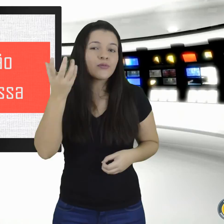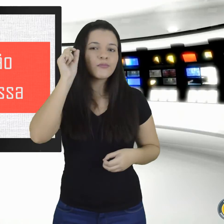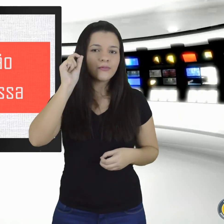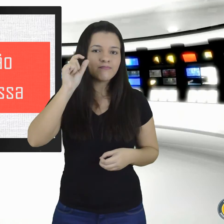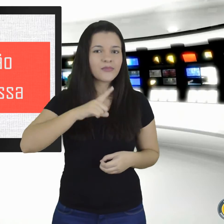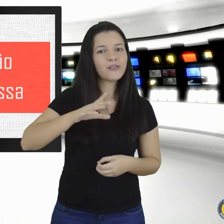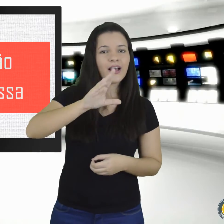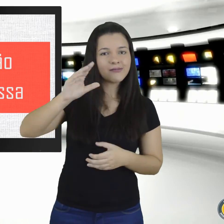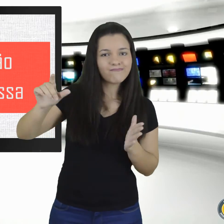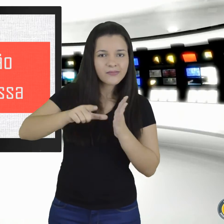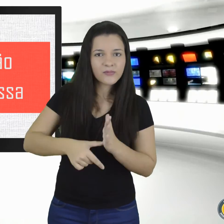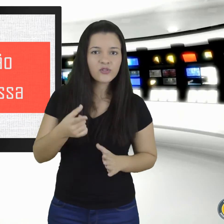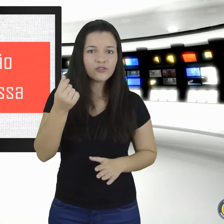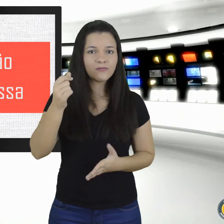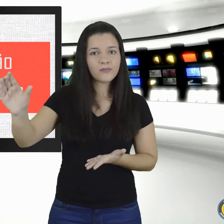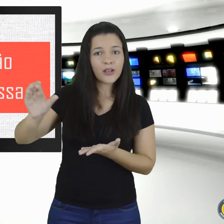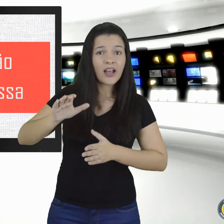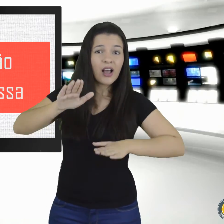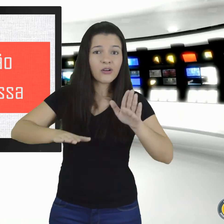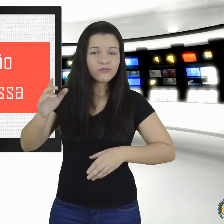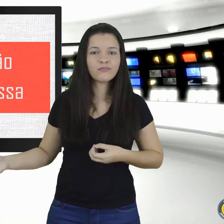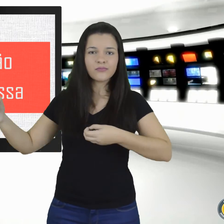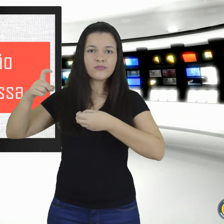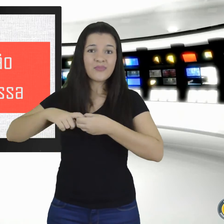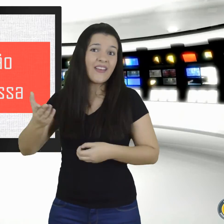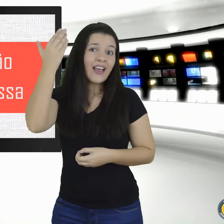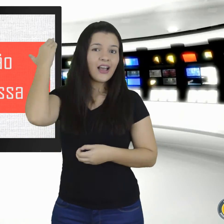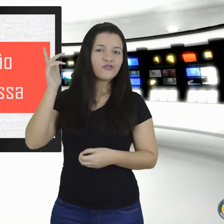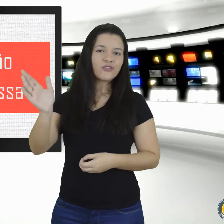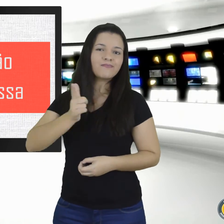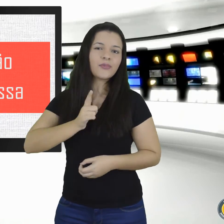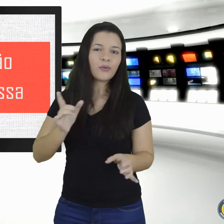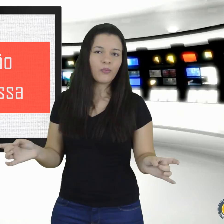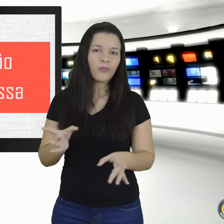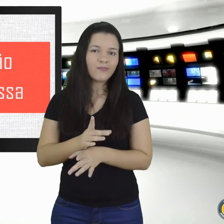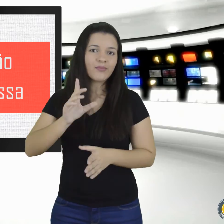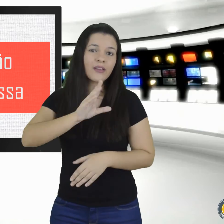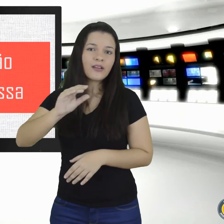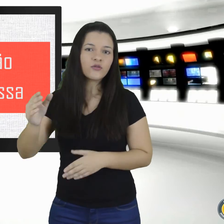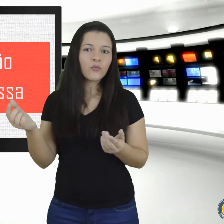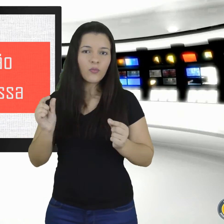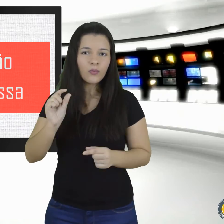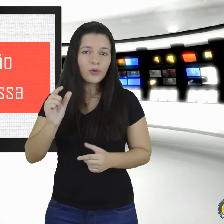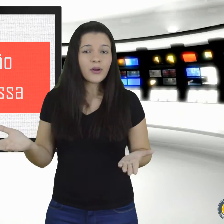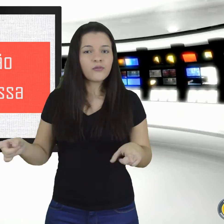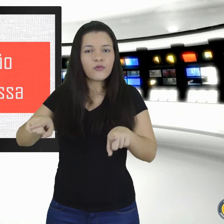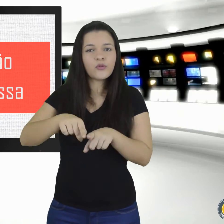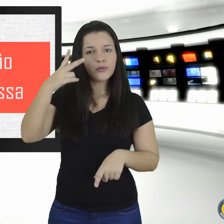de recursos de alguns convênios já estabelecidos. Quanto aos voluntários,